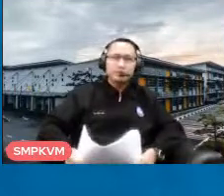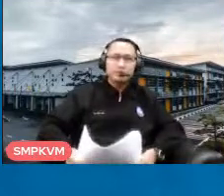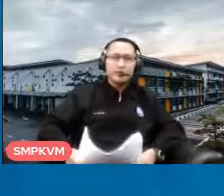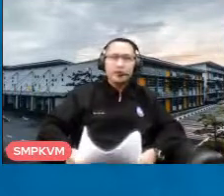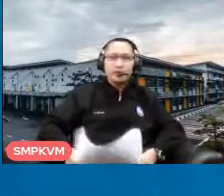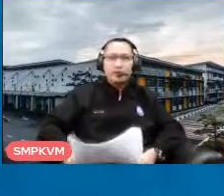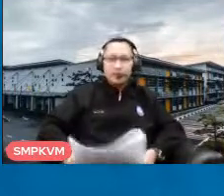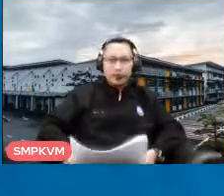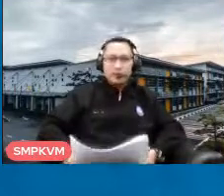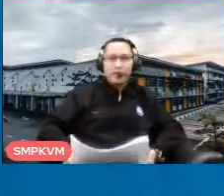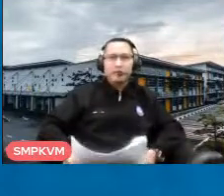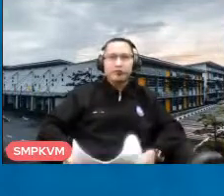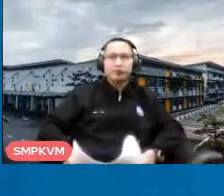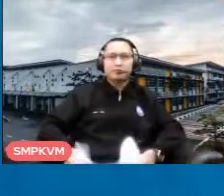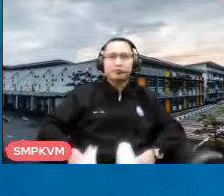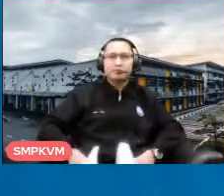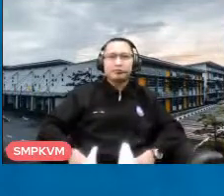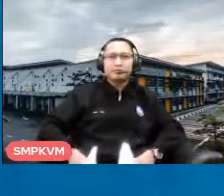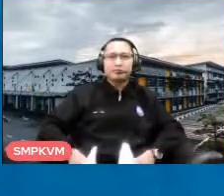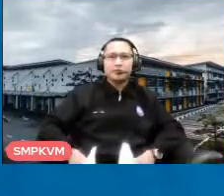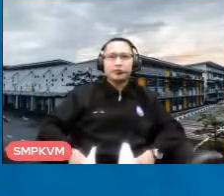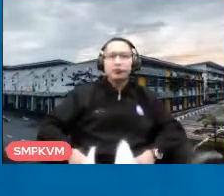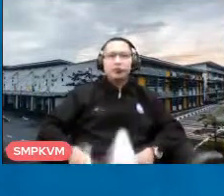sepatutnya kenek